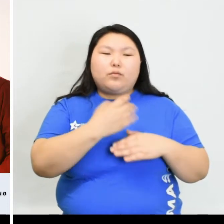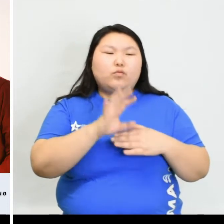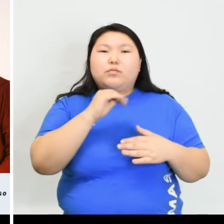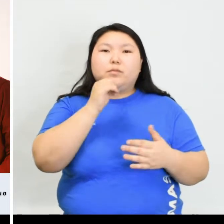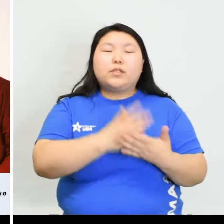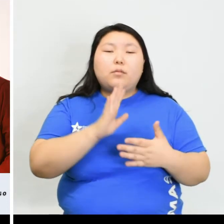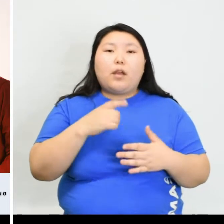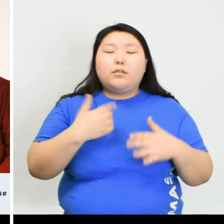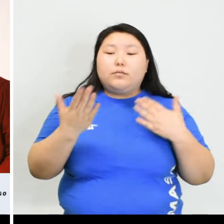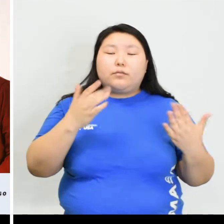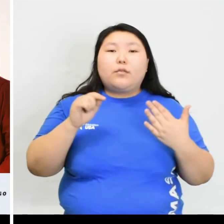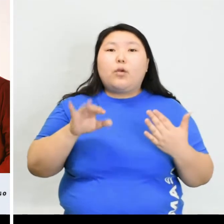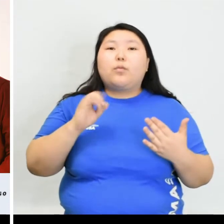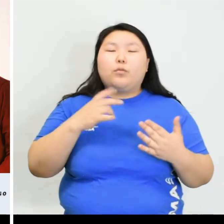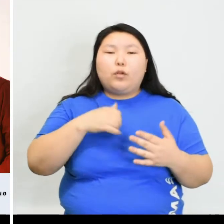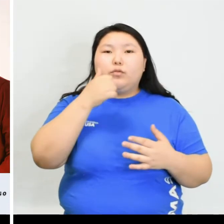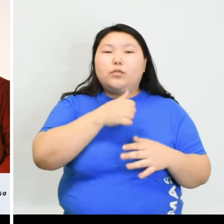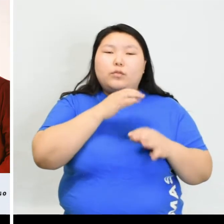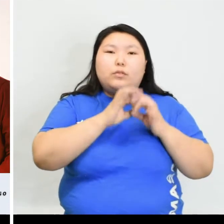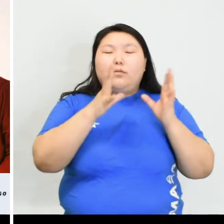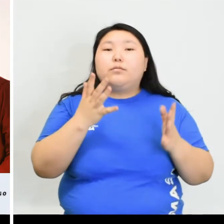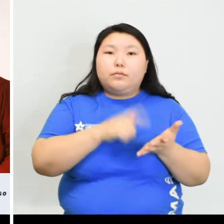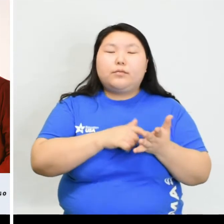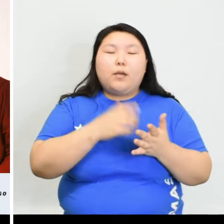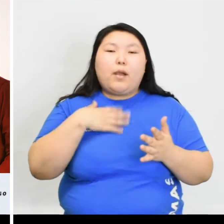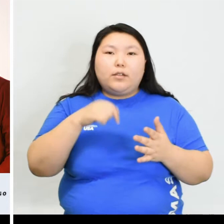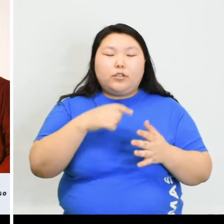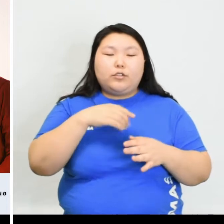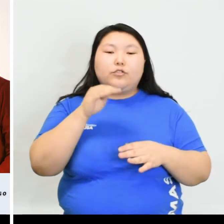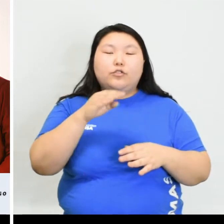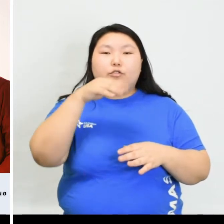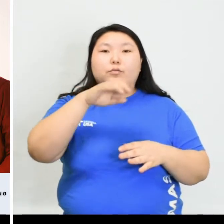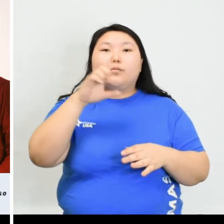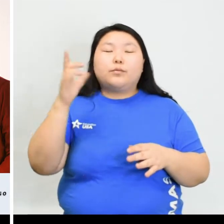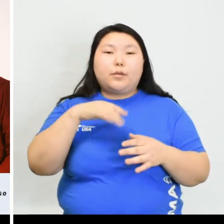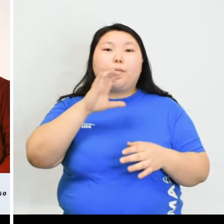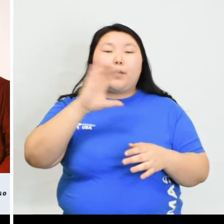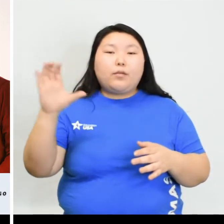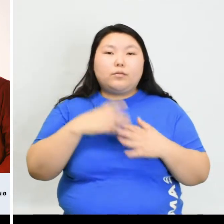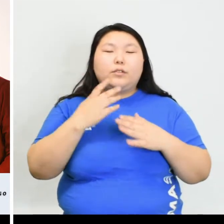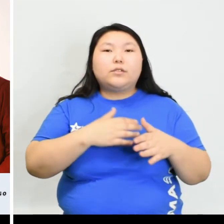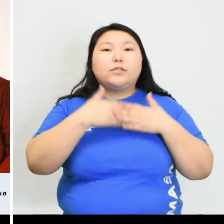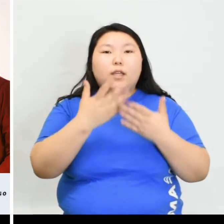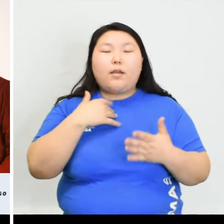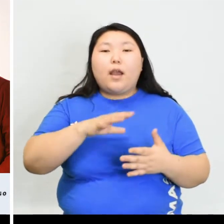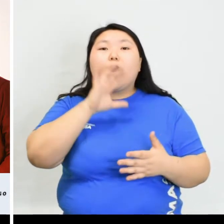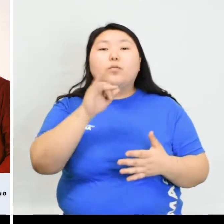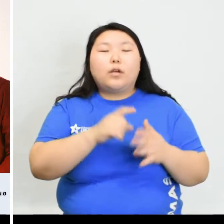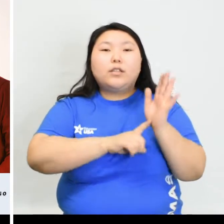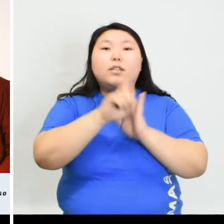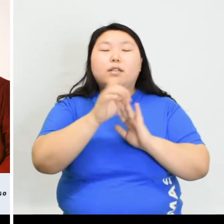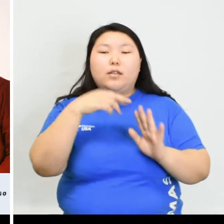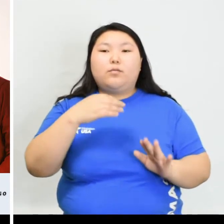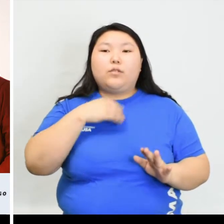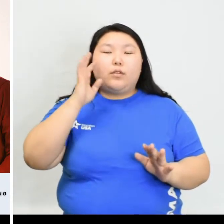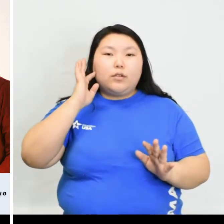бол одоо ингээд муулах бол амархан. Гэхдээ манай энэ төрийн бас байгууллагын бошд тавьж байгаа асуулт бол эхлээд би өөрөө